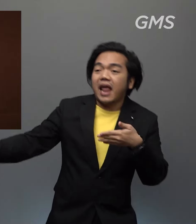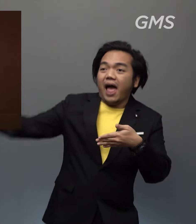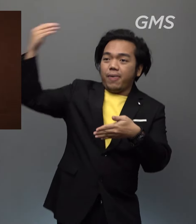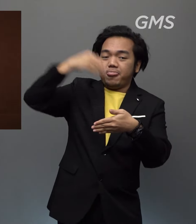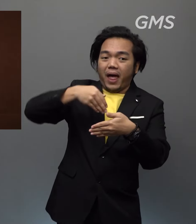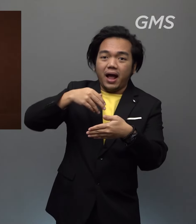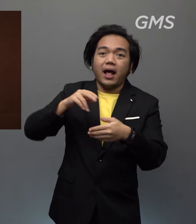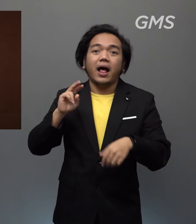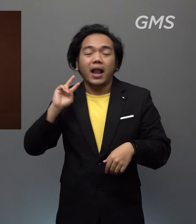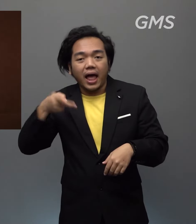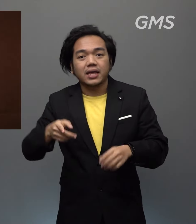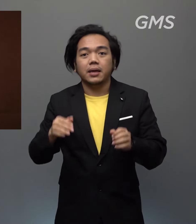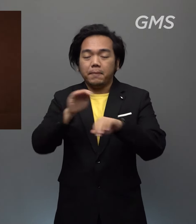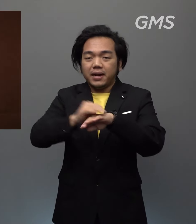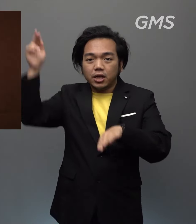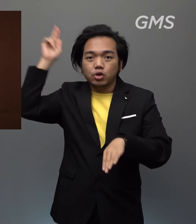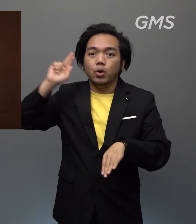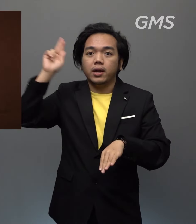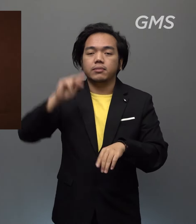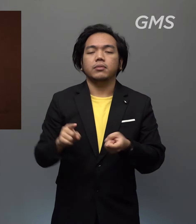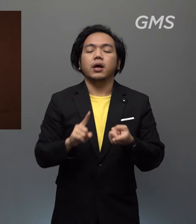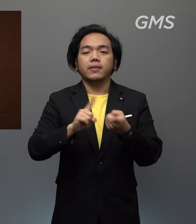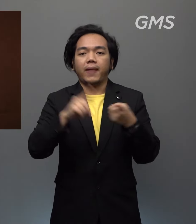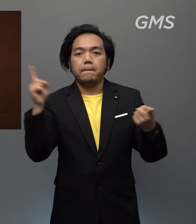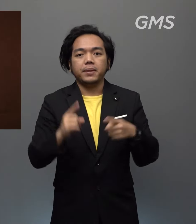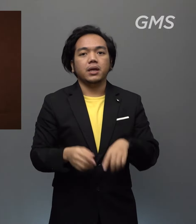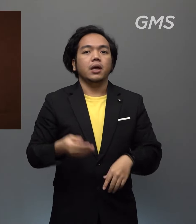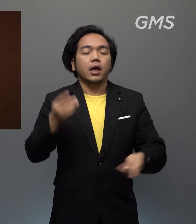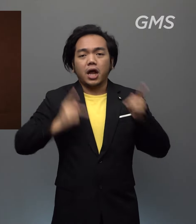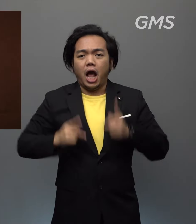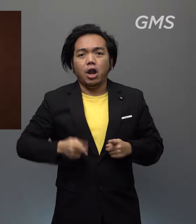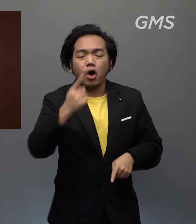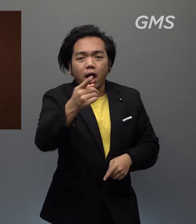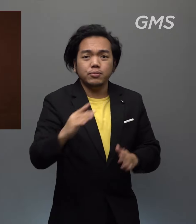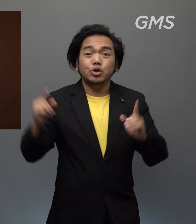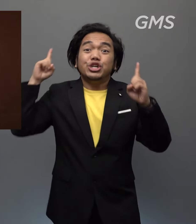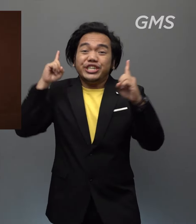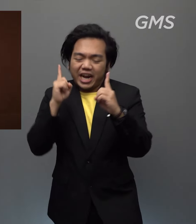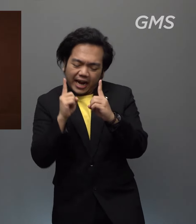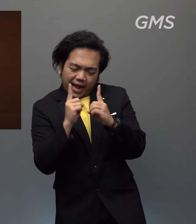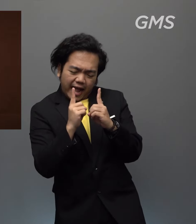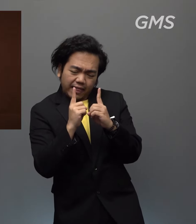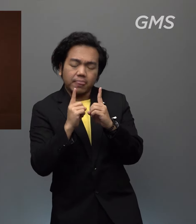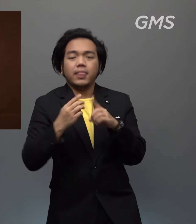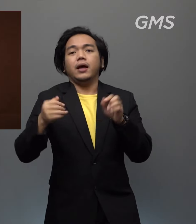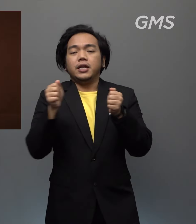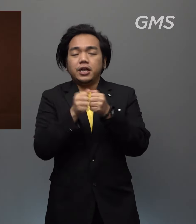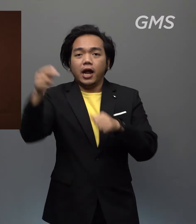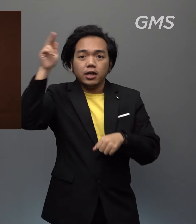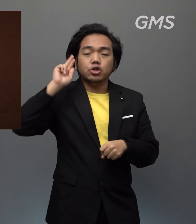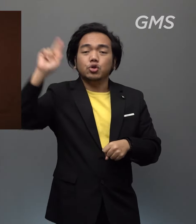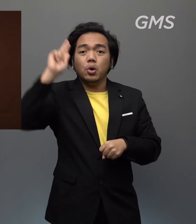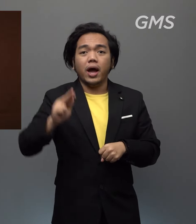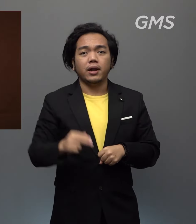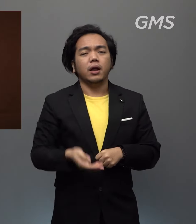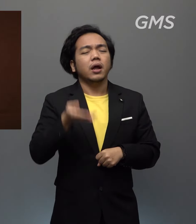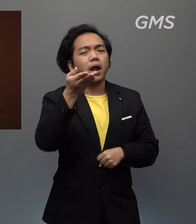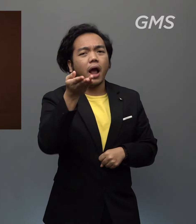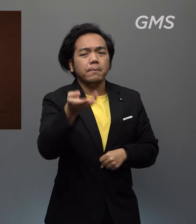bagi orang-orang yang benar dan takut akan Tuhan, situasi pergumulan dan kesulitan ini bukan menekan mereka untuk ada di